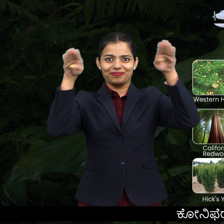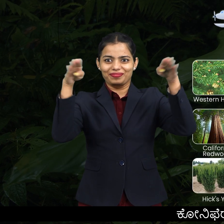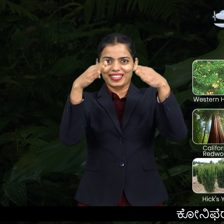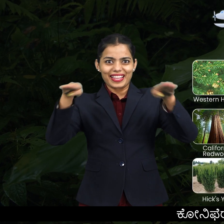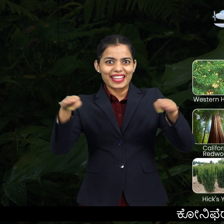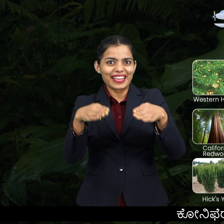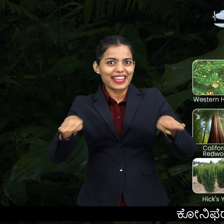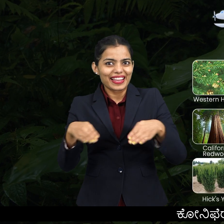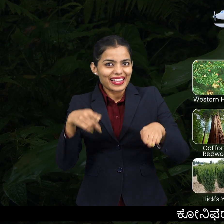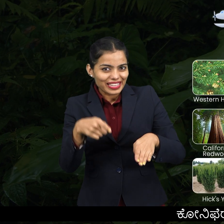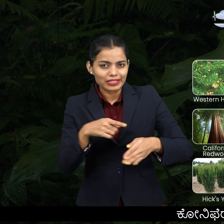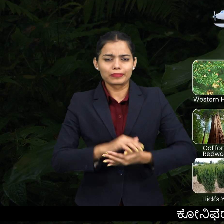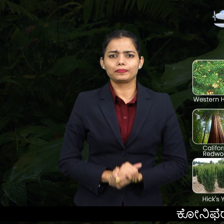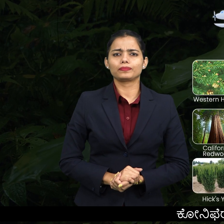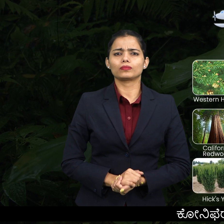ಕೋನಿಫೆರಸ್ ಮರಗಳು,